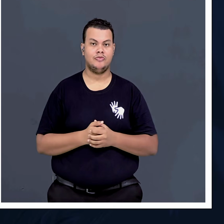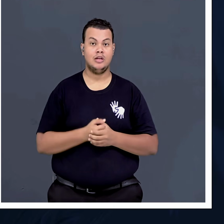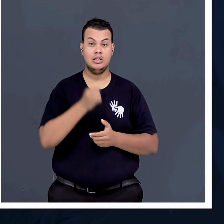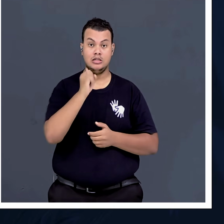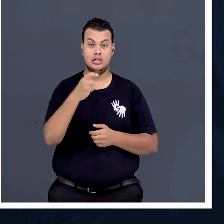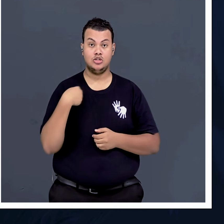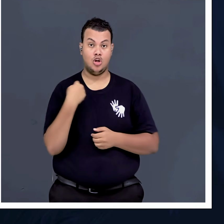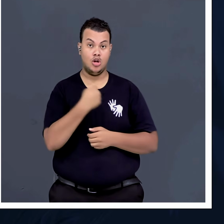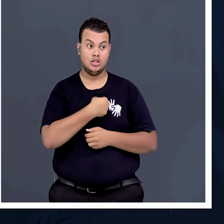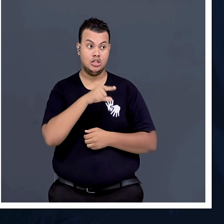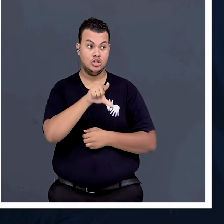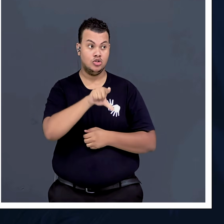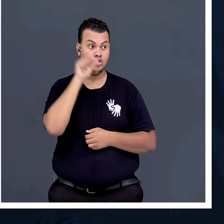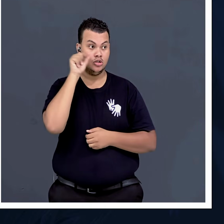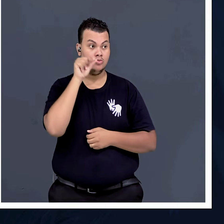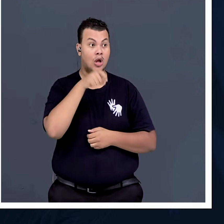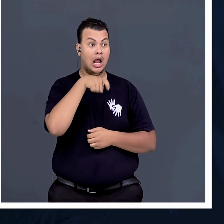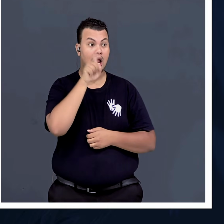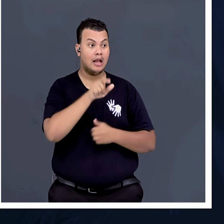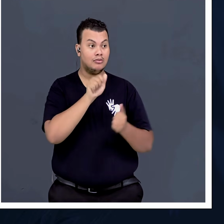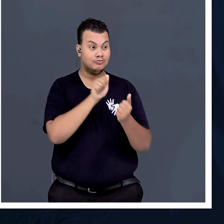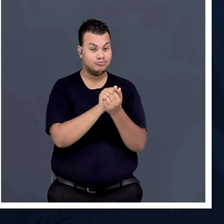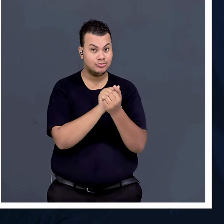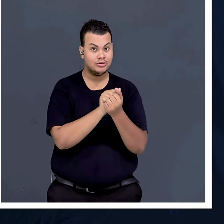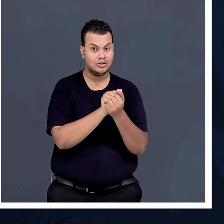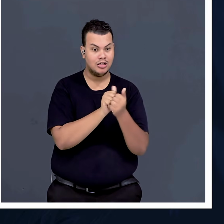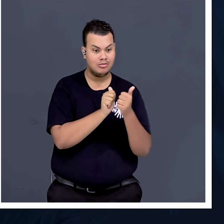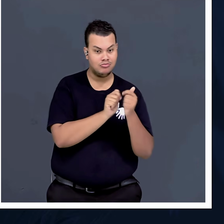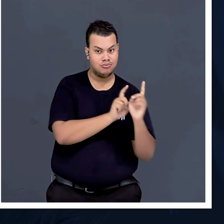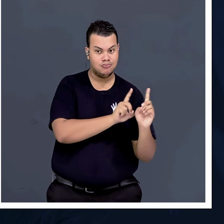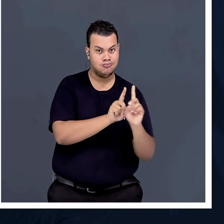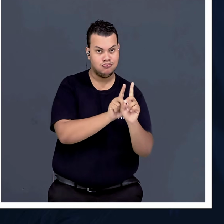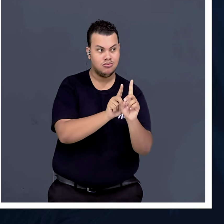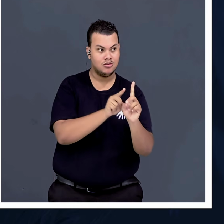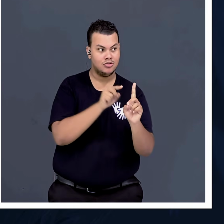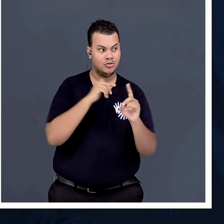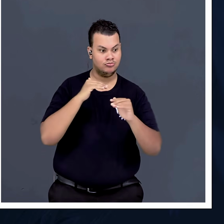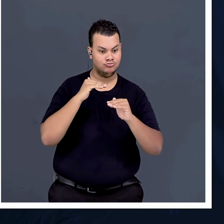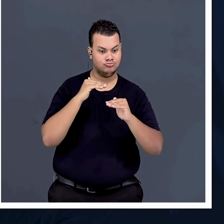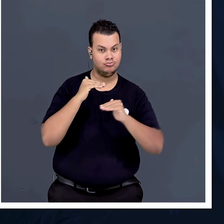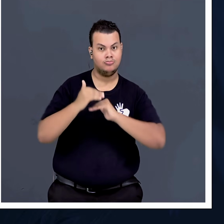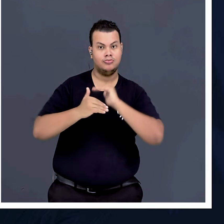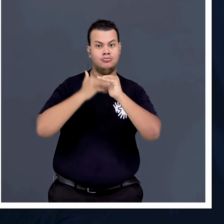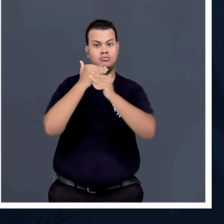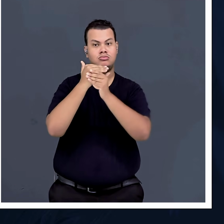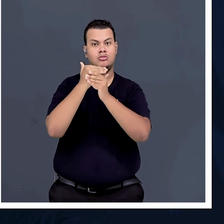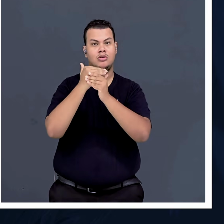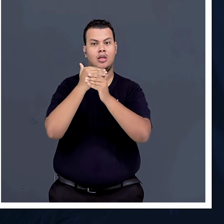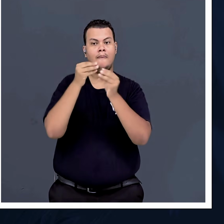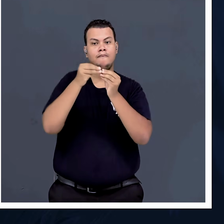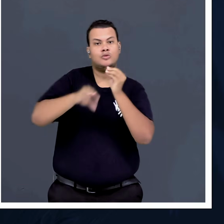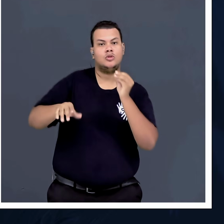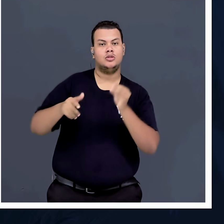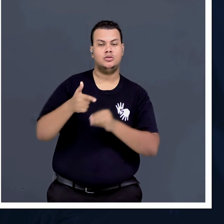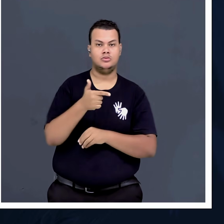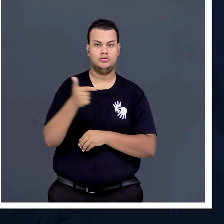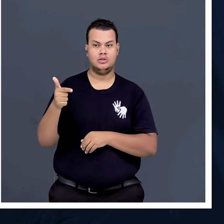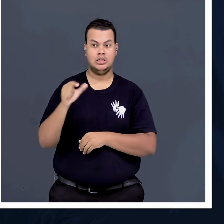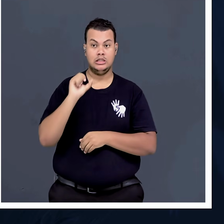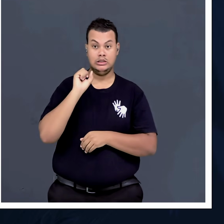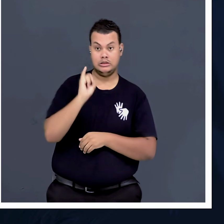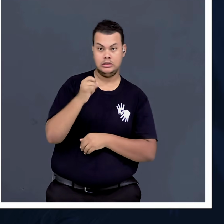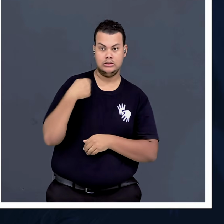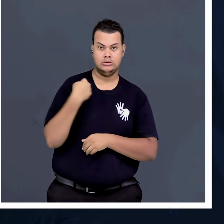nós escolhemos bem com quem andamos, o nosso crescimento não é comprometido. Quando nós